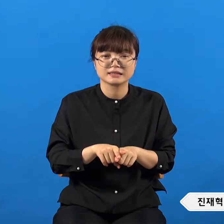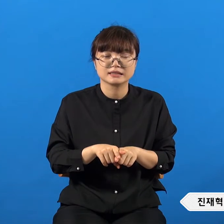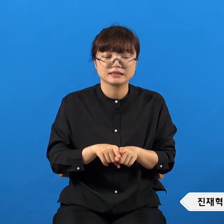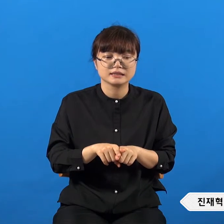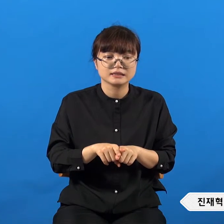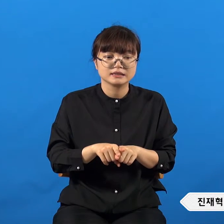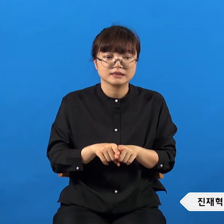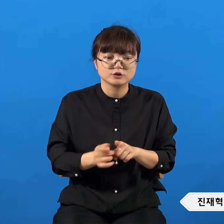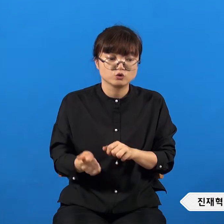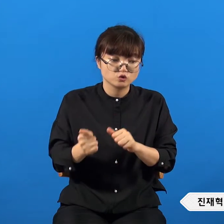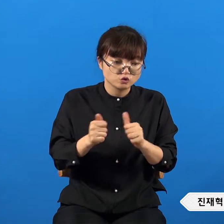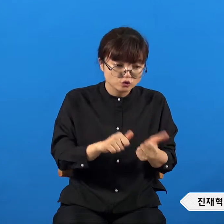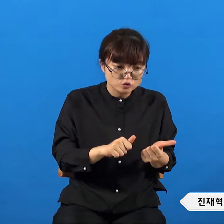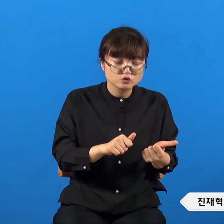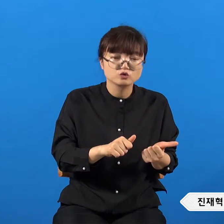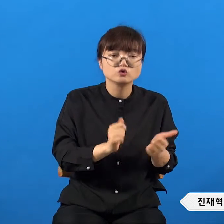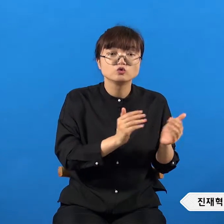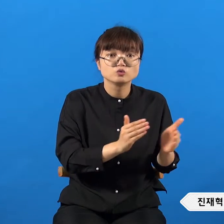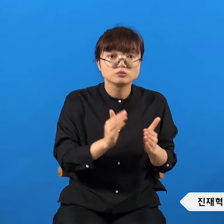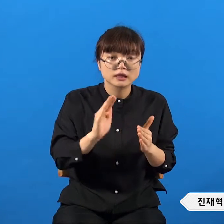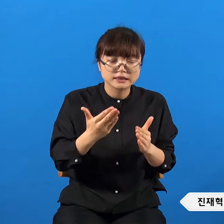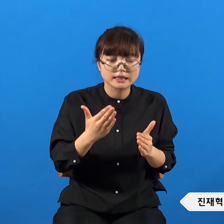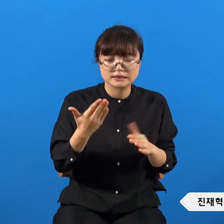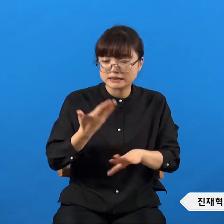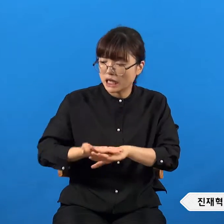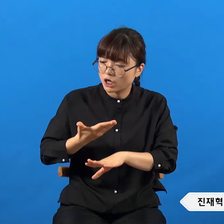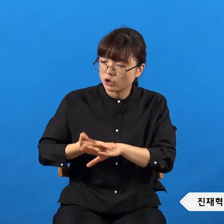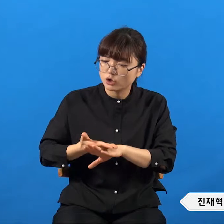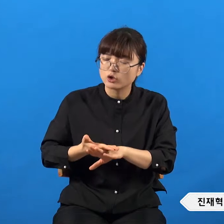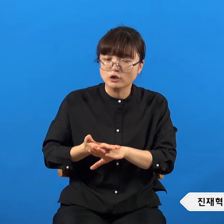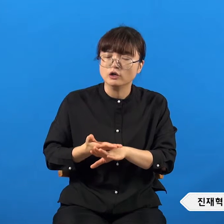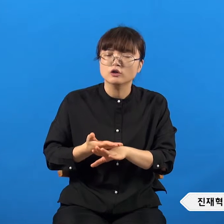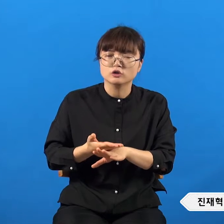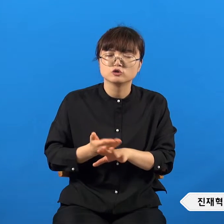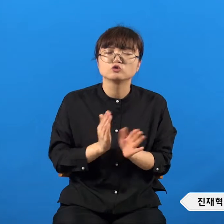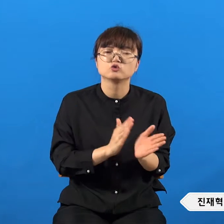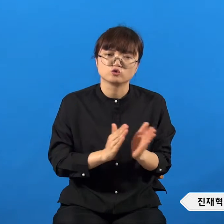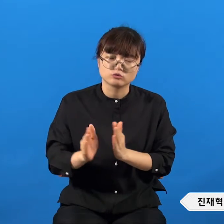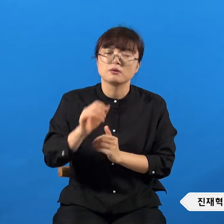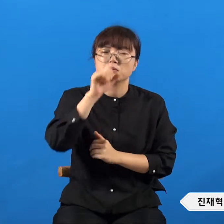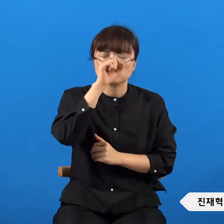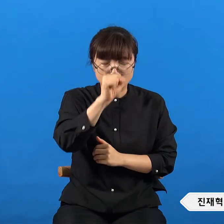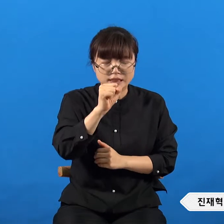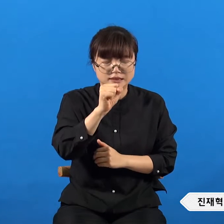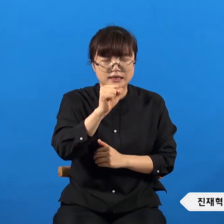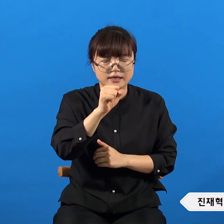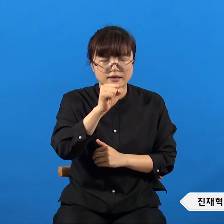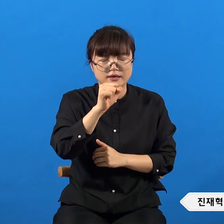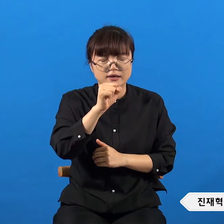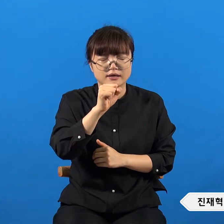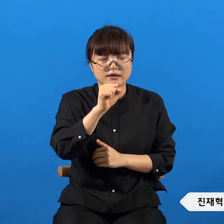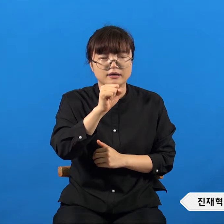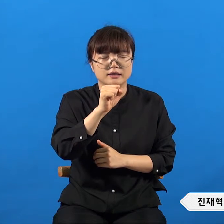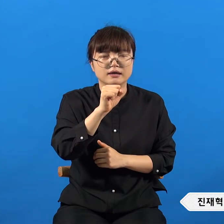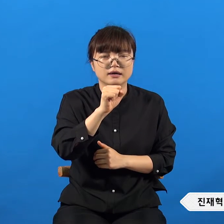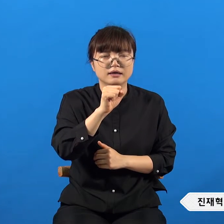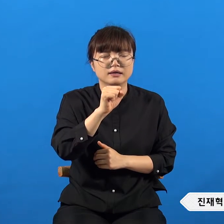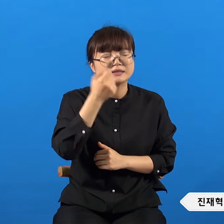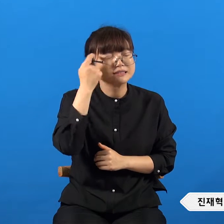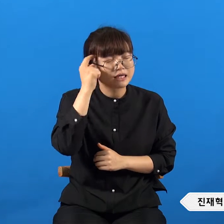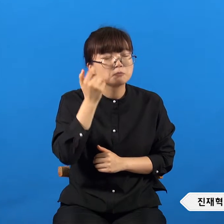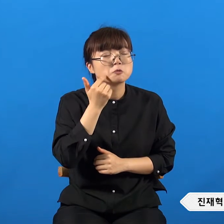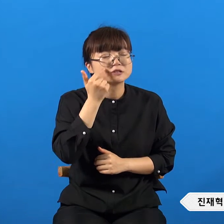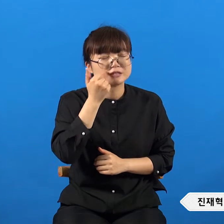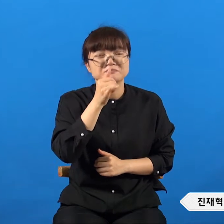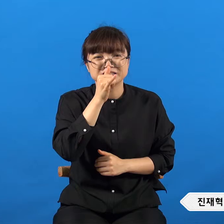장사 지낼 수 있는 다른 어떤 것들도 함께 침례를 받는 게 좋겠다라는 목사님이